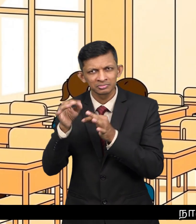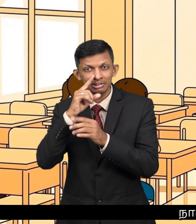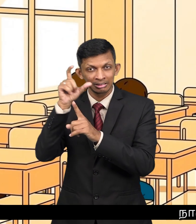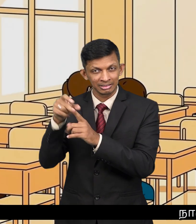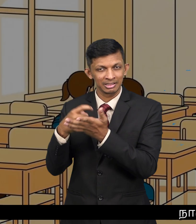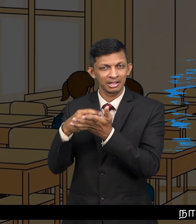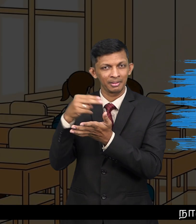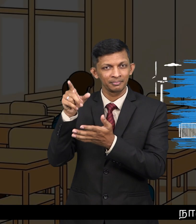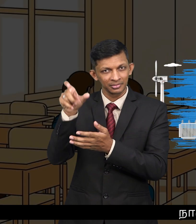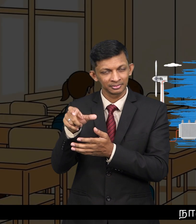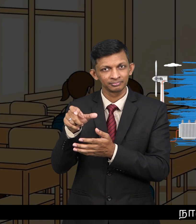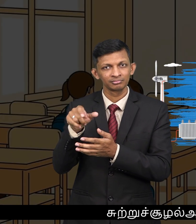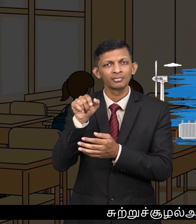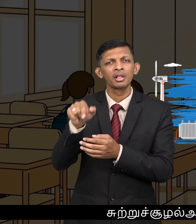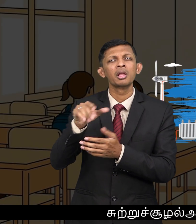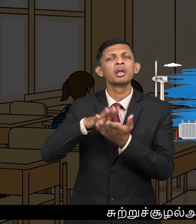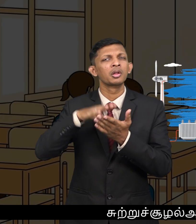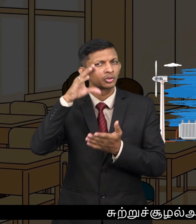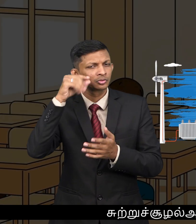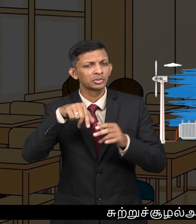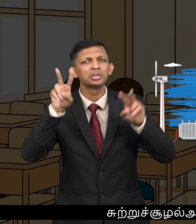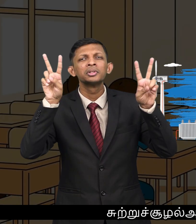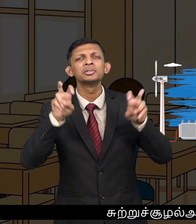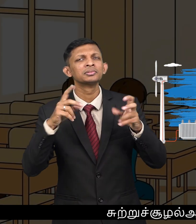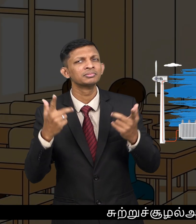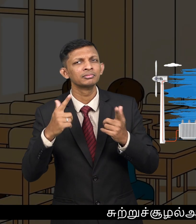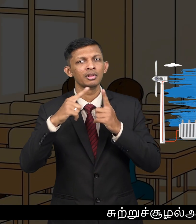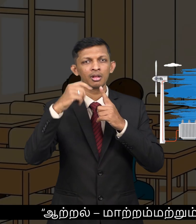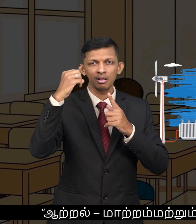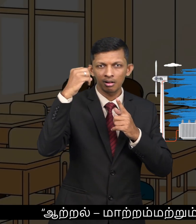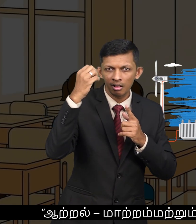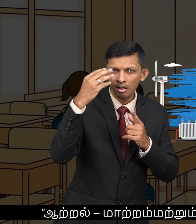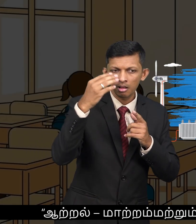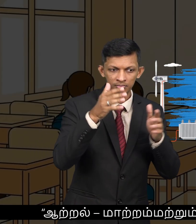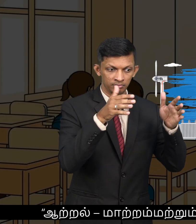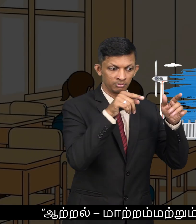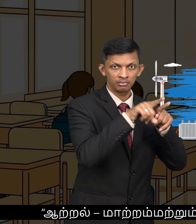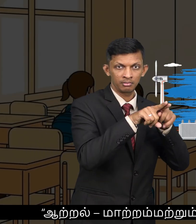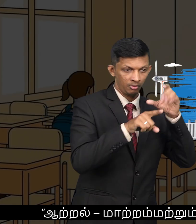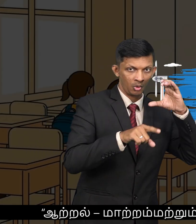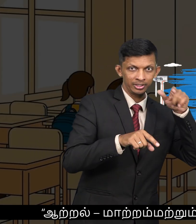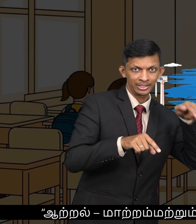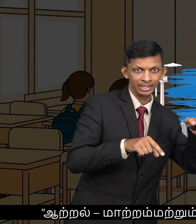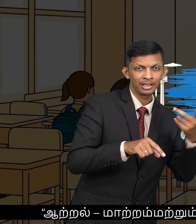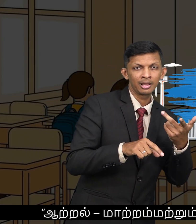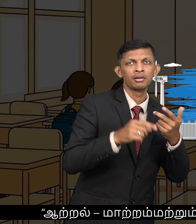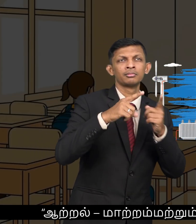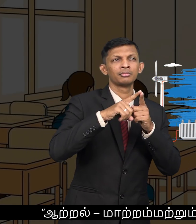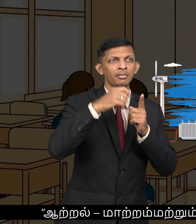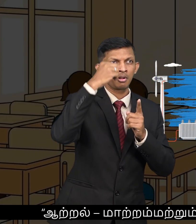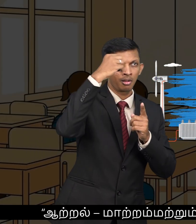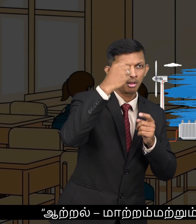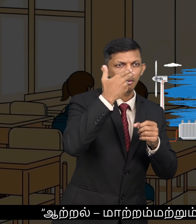வாருங்கள், நாமும் வகுப்பு 5 சுற்றுச்சூழல் அறிவியல் பாடத்திலிருந்து ஆற்றல், மாற்றம் மற்றும் சேமிப்பு